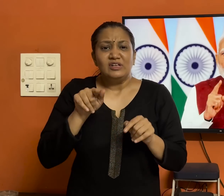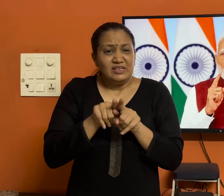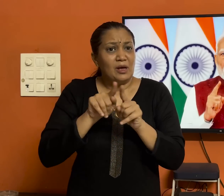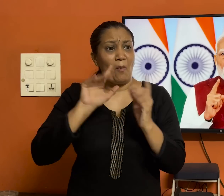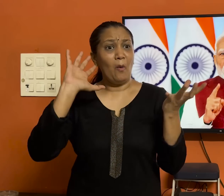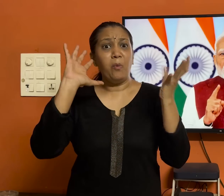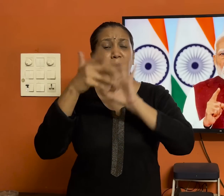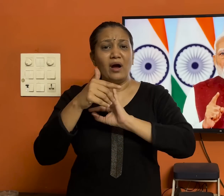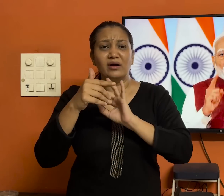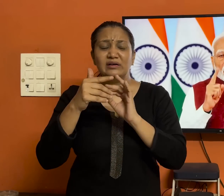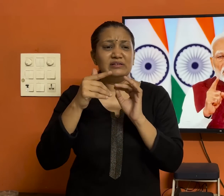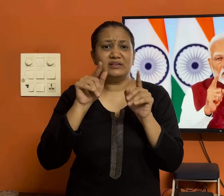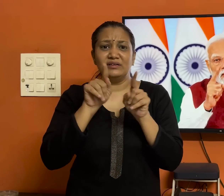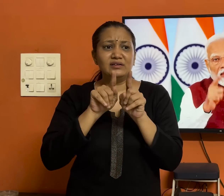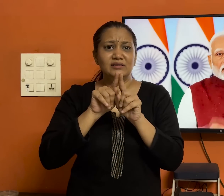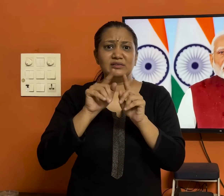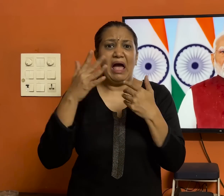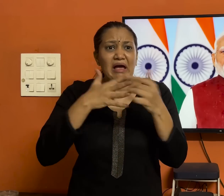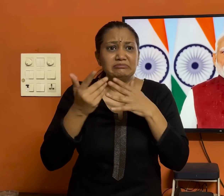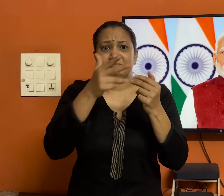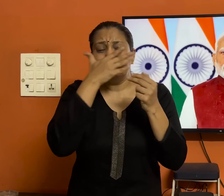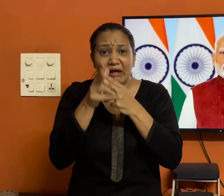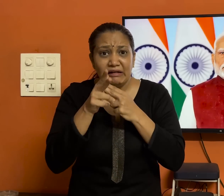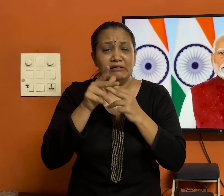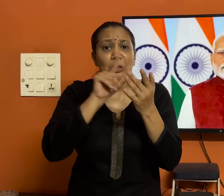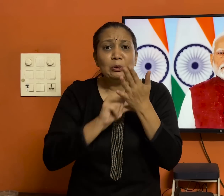ग्लोबल टेररिज्म की यूनिवर्सिटी रही है।